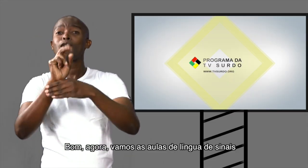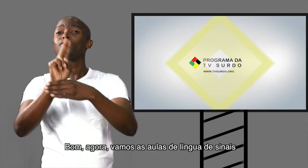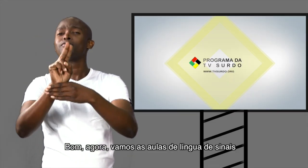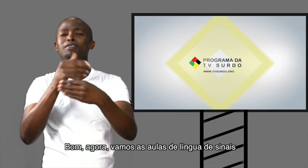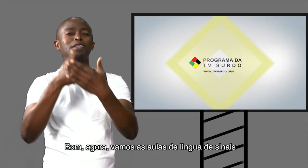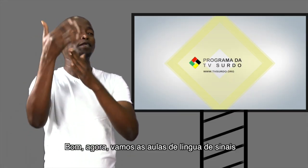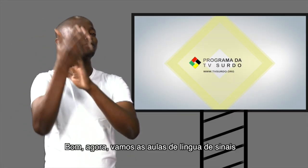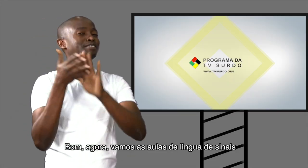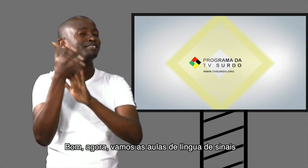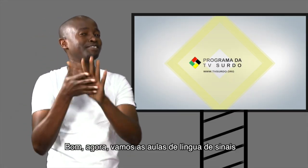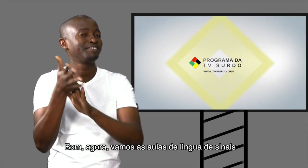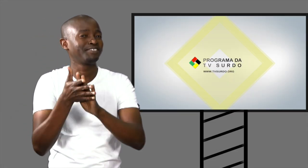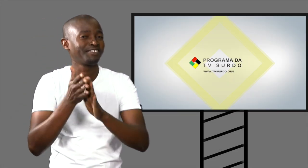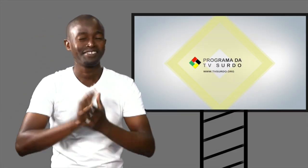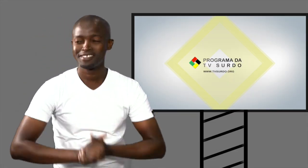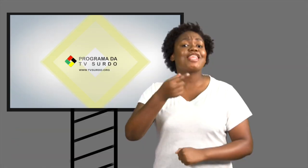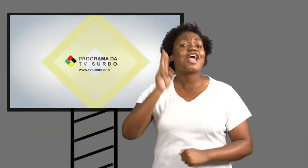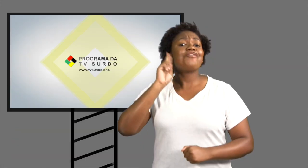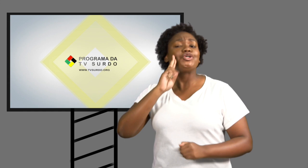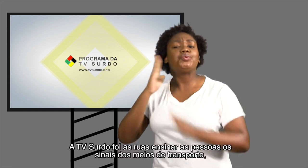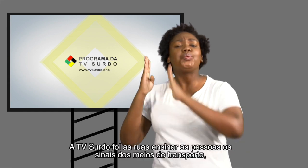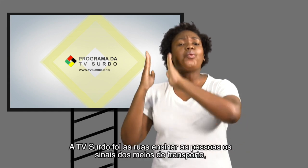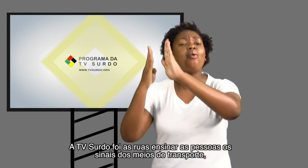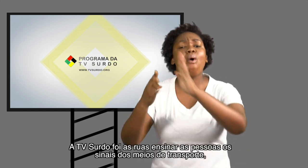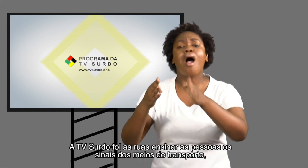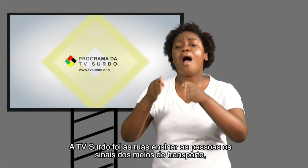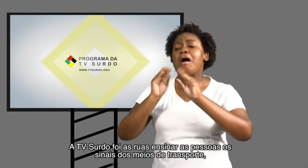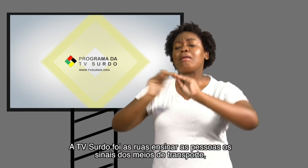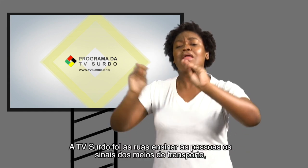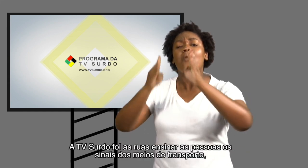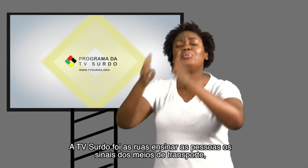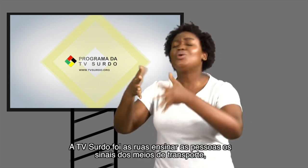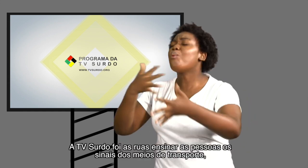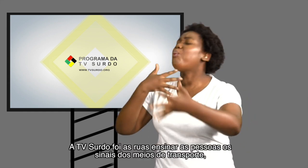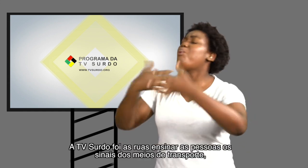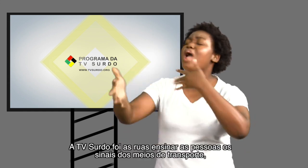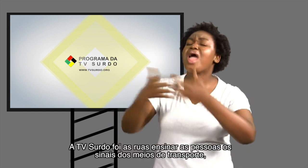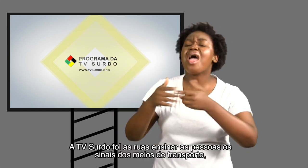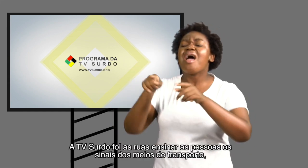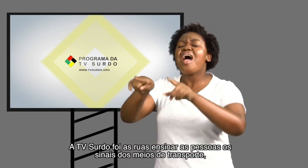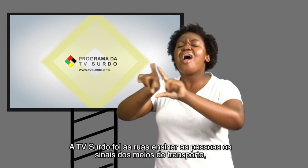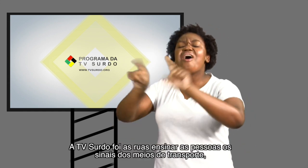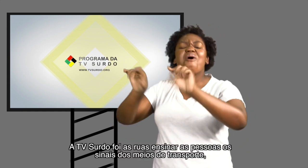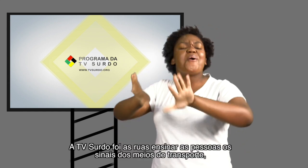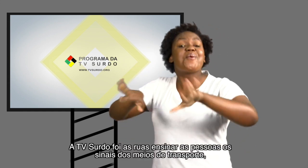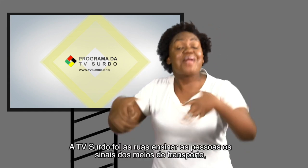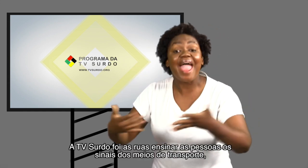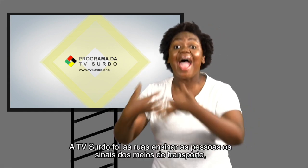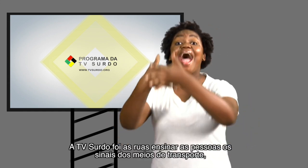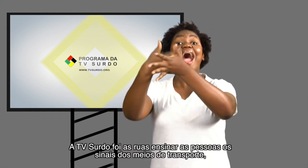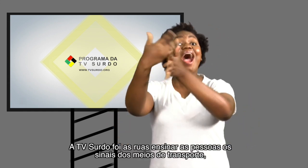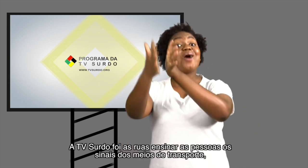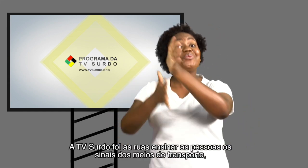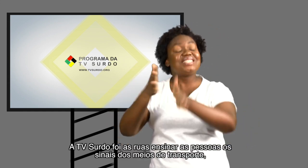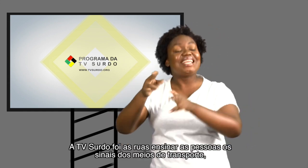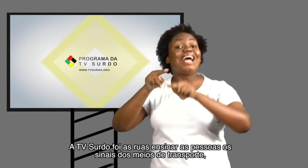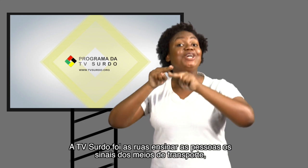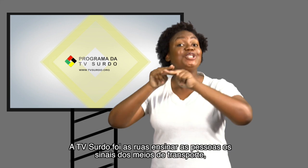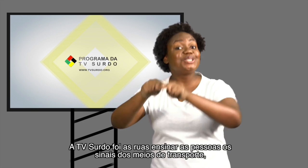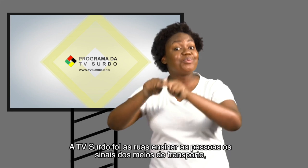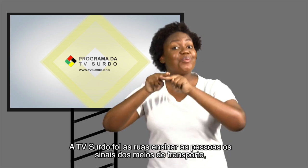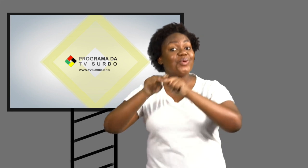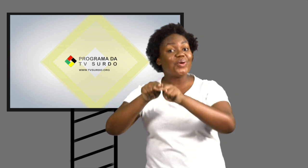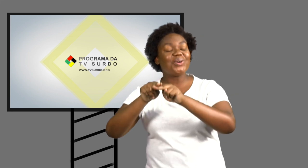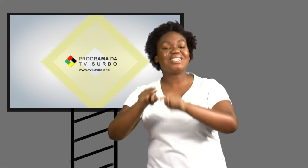Bom agora vamos à aula de língua de sinais. A TV Surdo foi às ruas de ensinar às pessoas os sinais dos